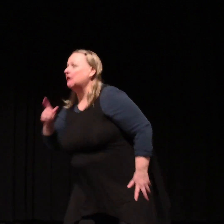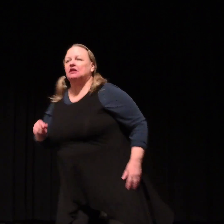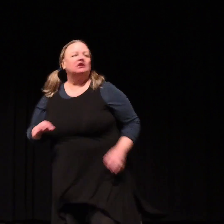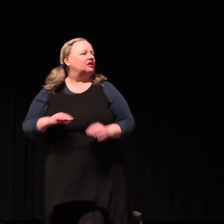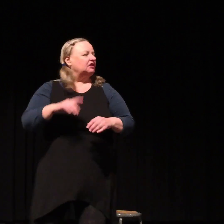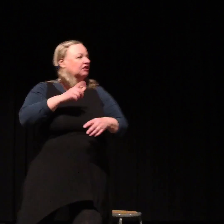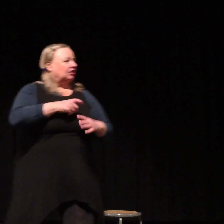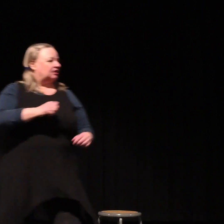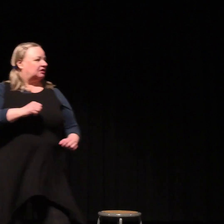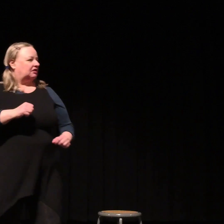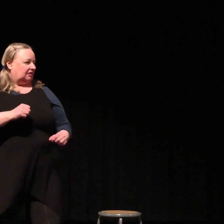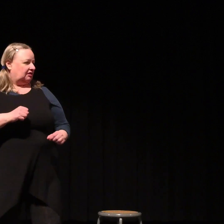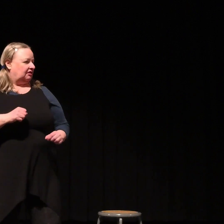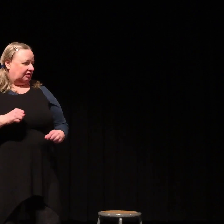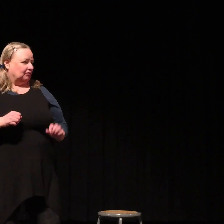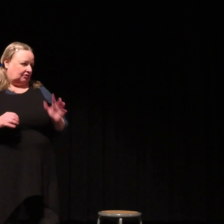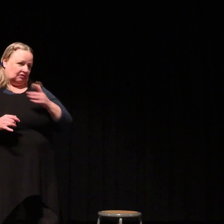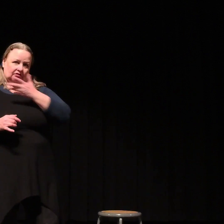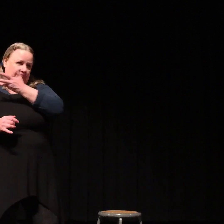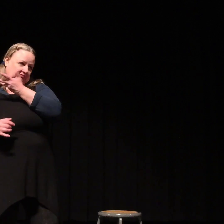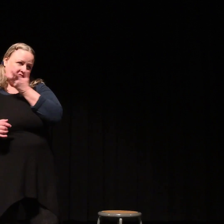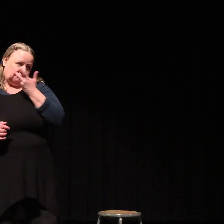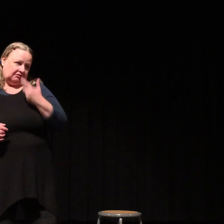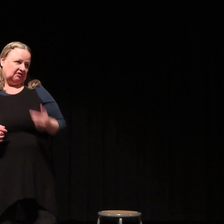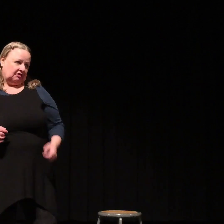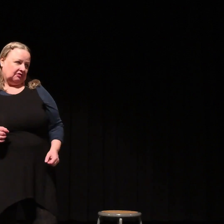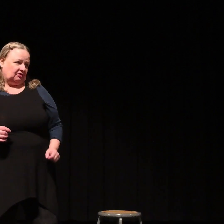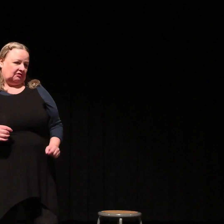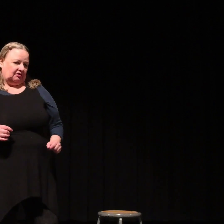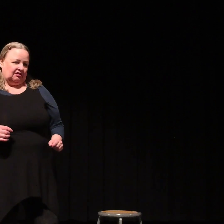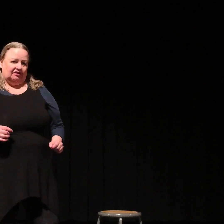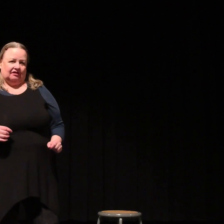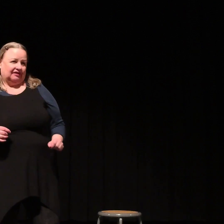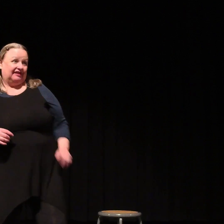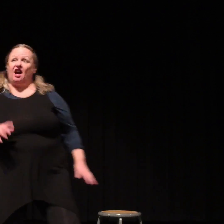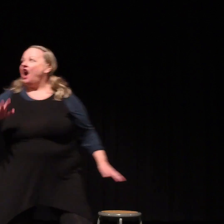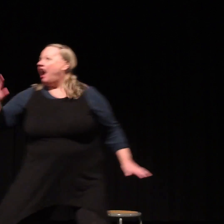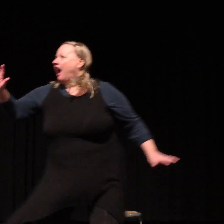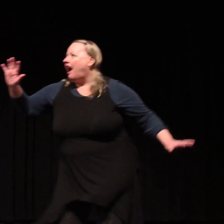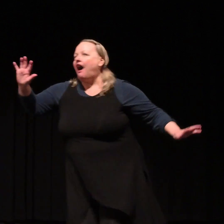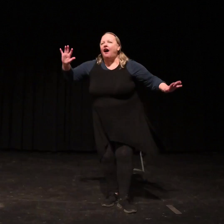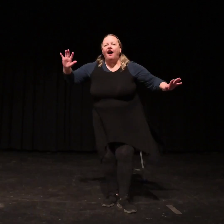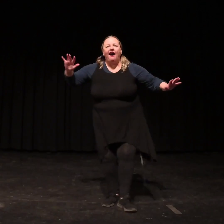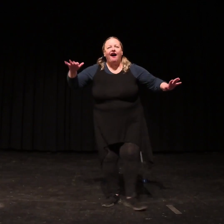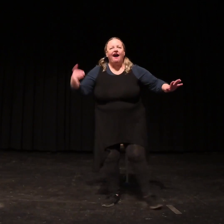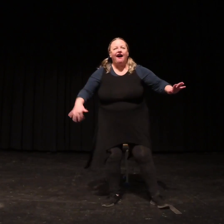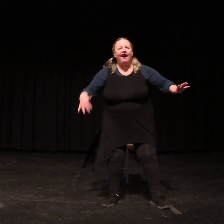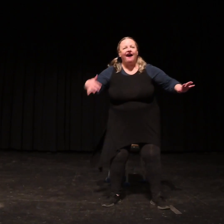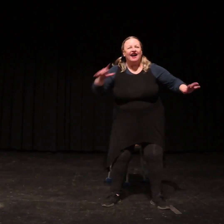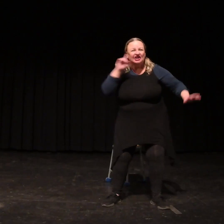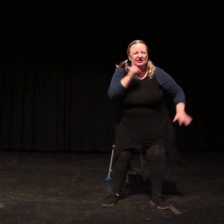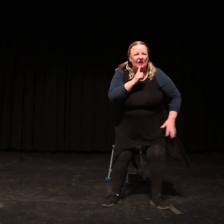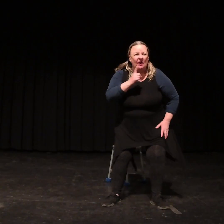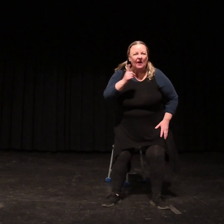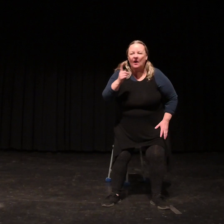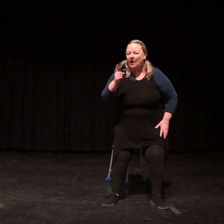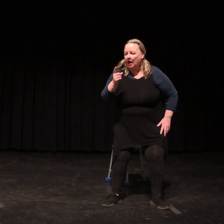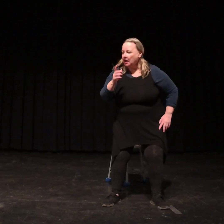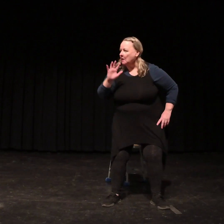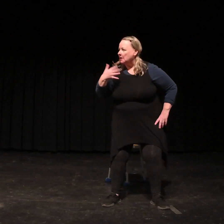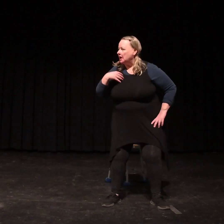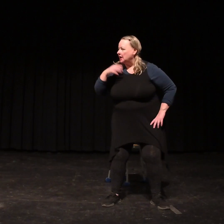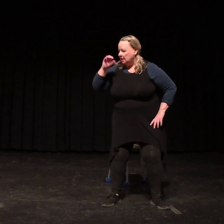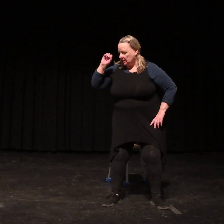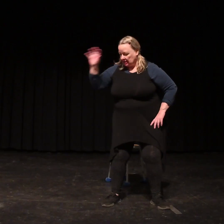est sourd? Oui, l'arbre, il est clairement sourd. Ah,